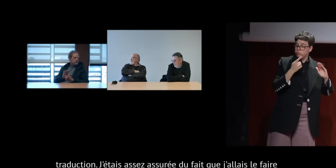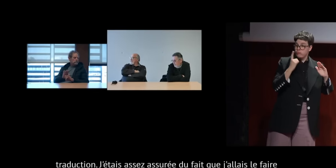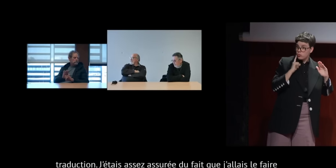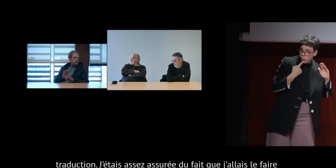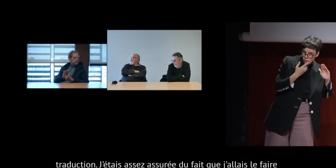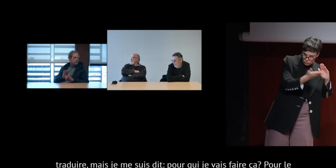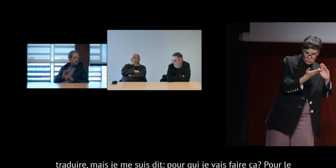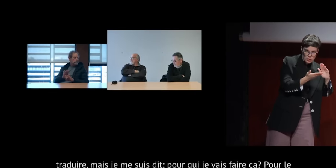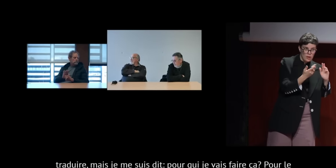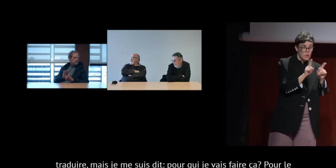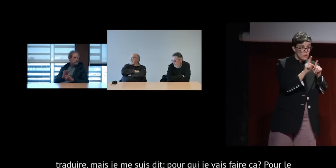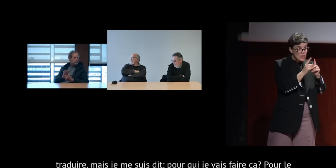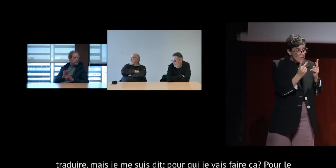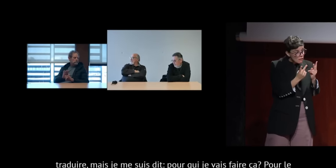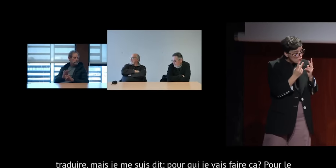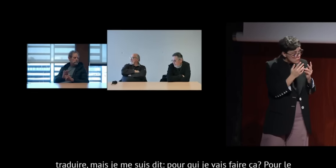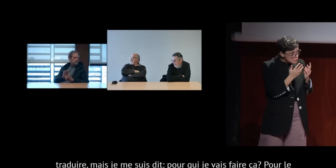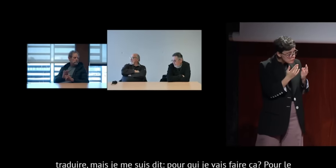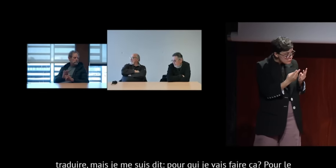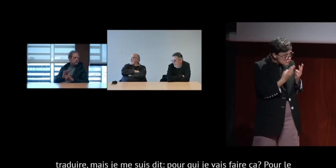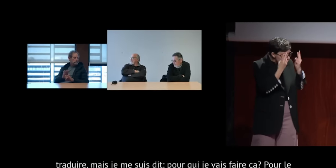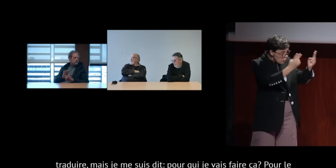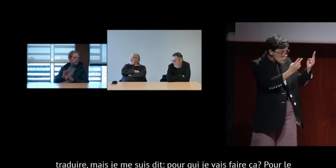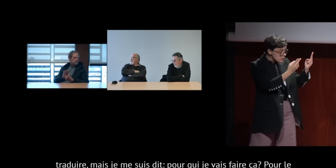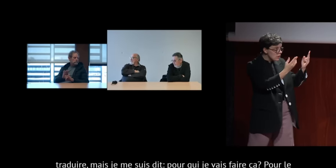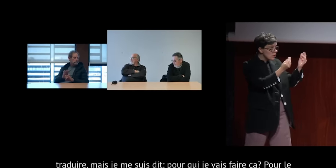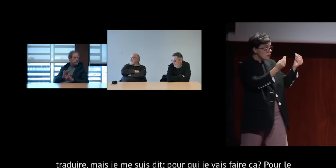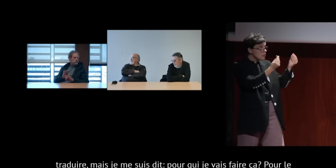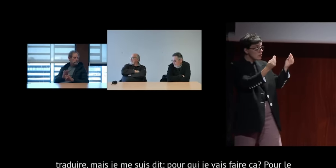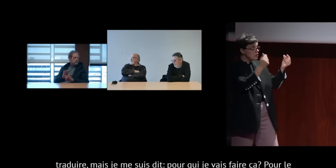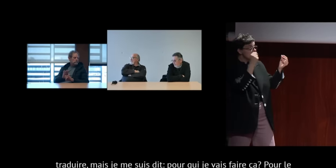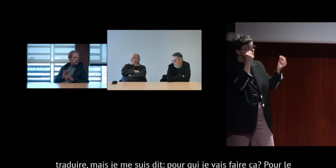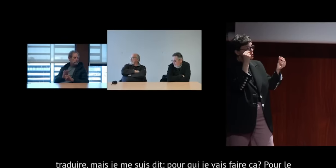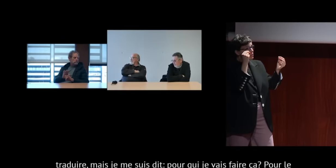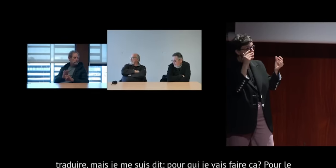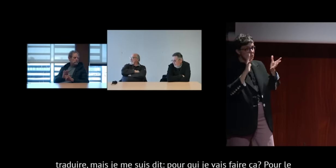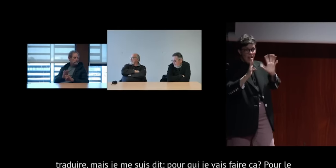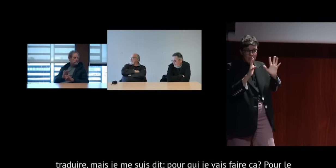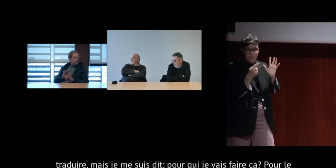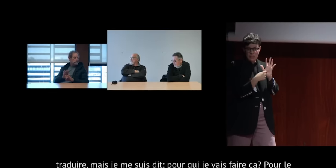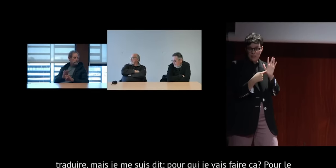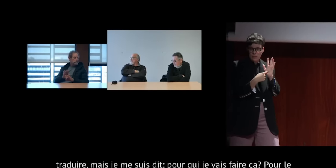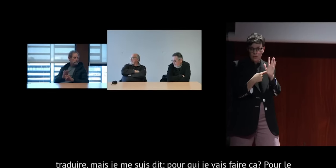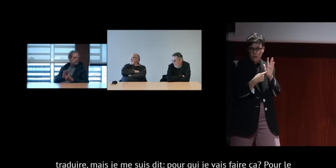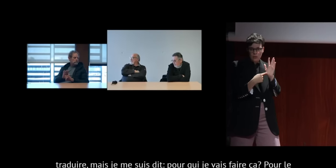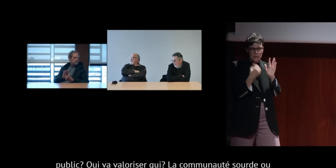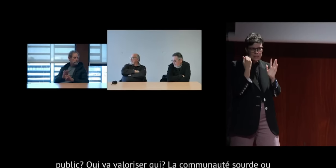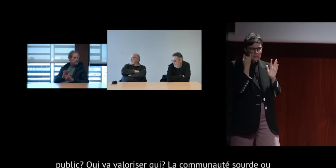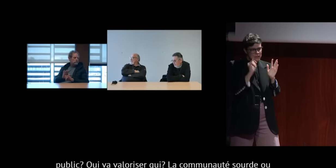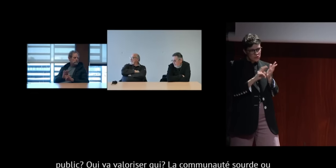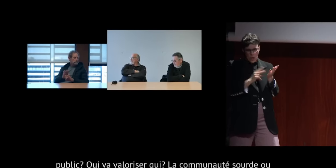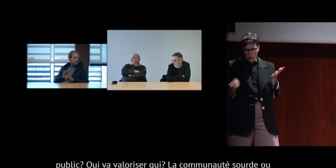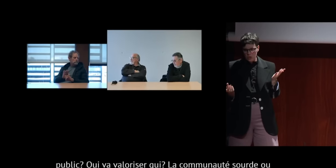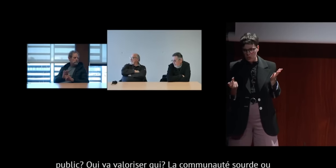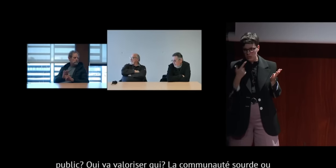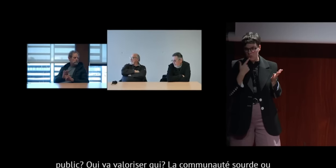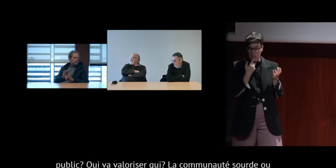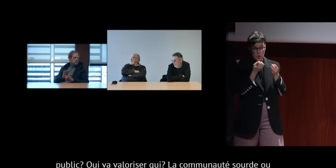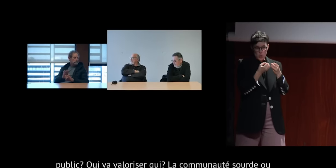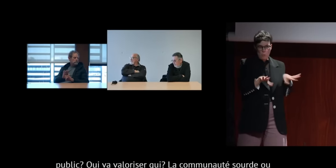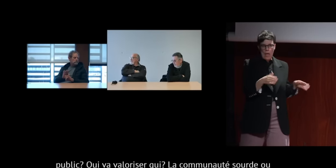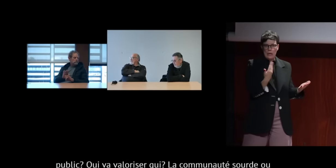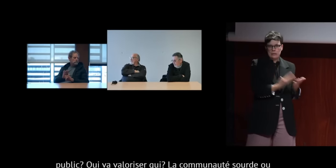fait, pour oui, si c'est pour valoriser la communauté sourde à travers la langue